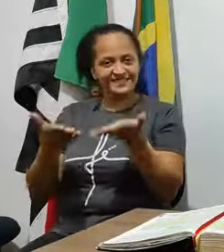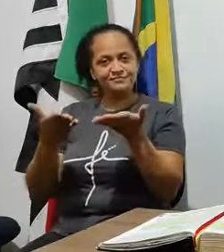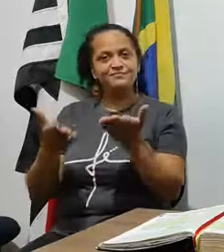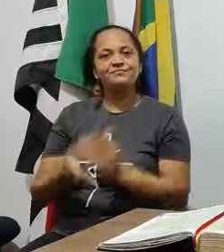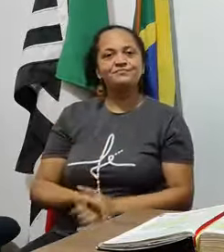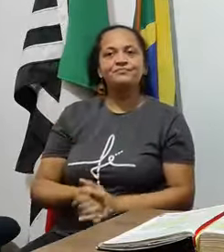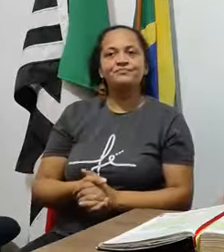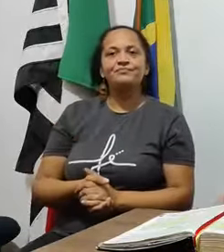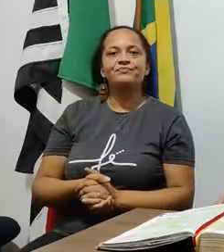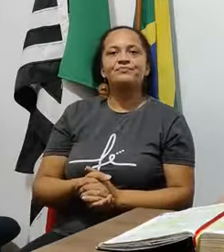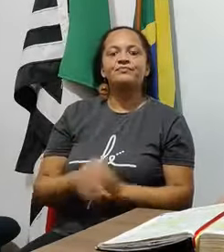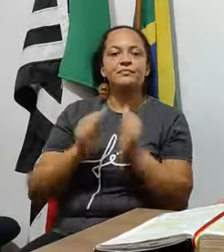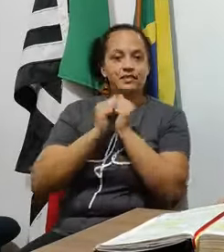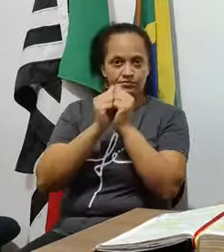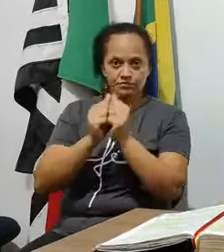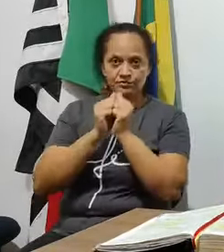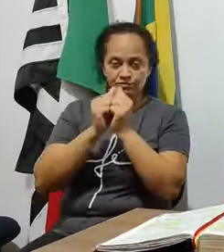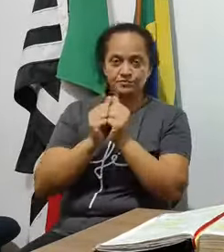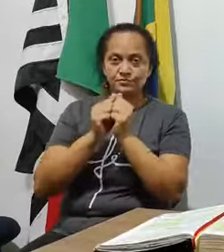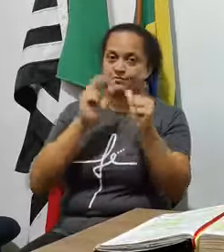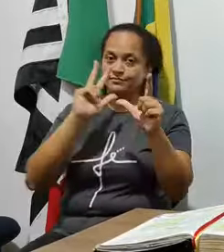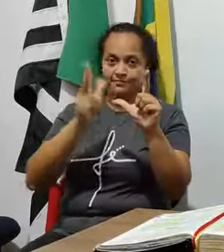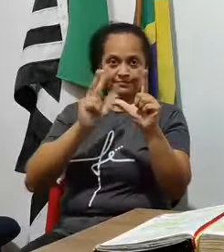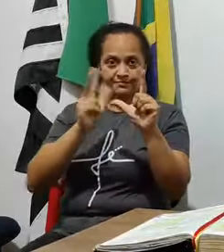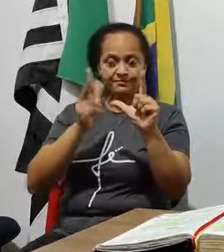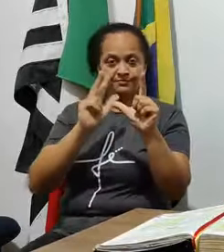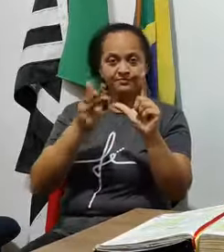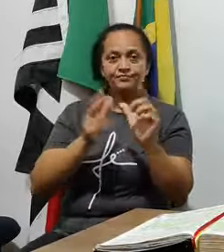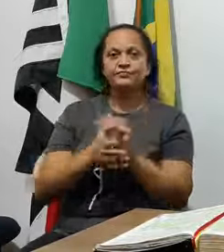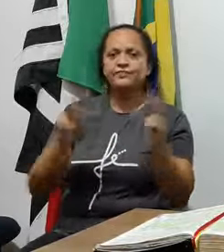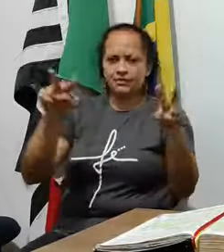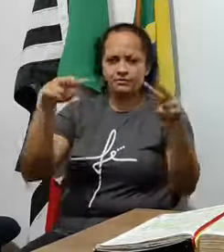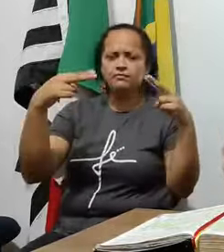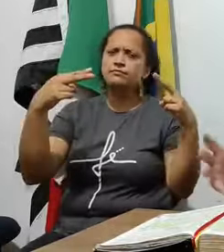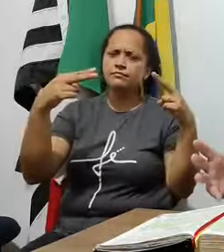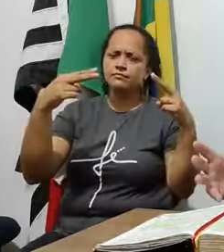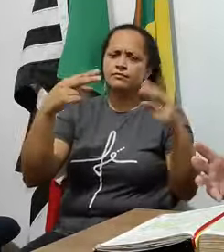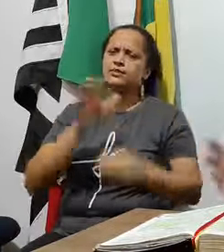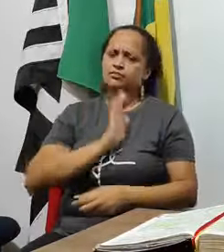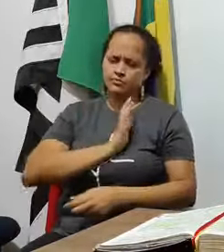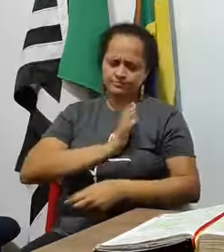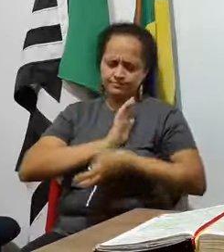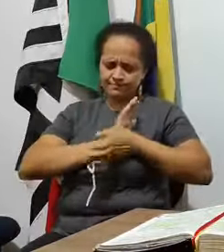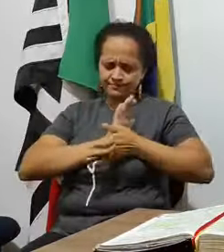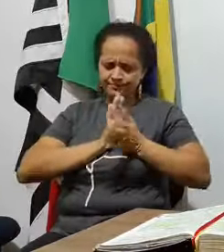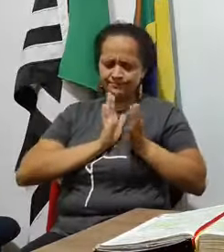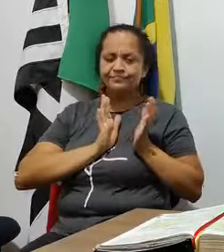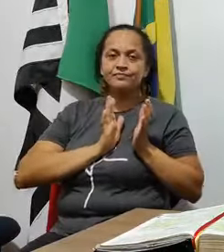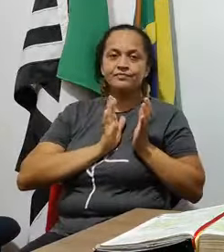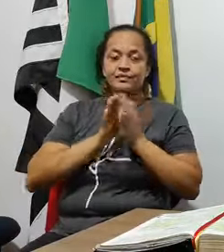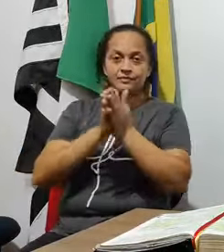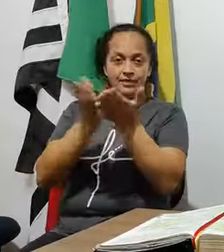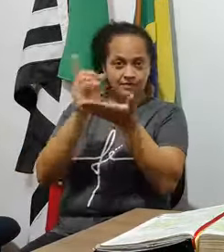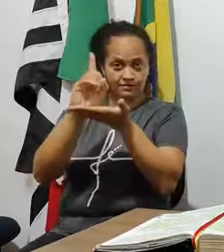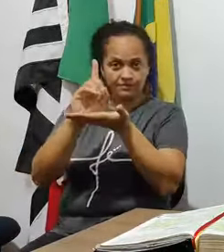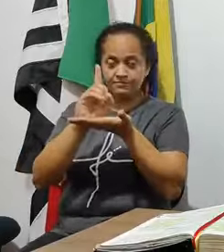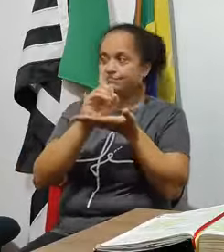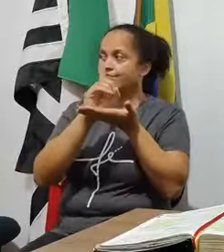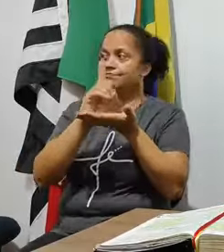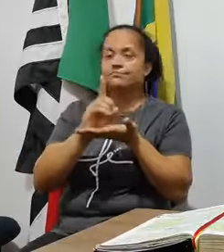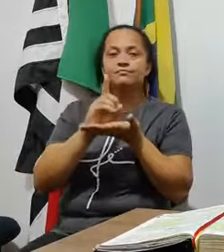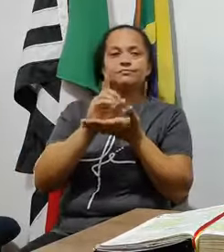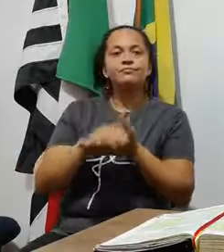amados a participar dessa live, né? Abre o teu coração para a palavra que nós vamos trazer